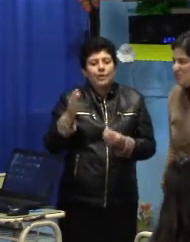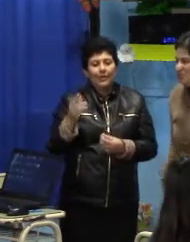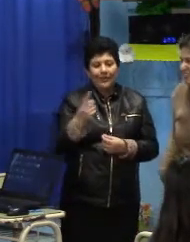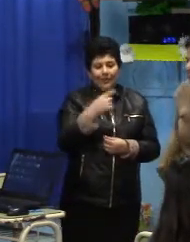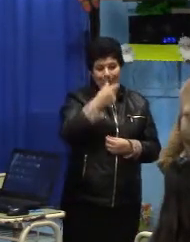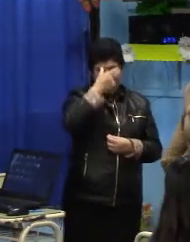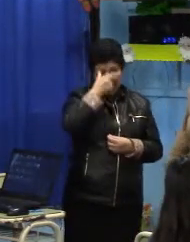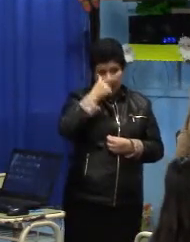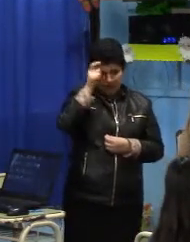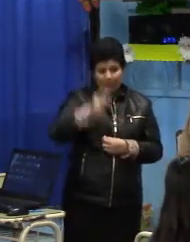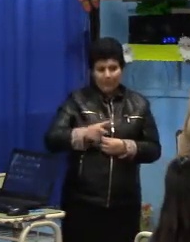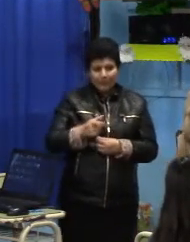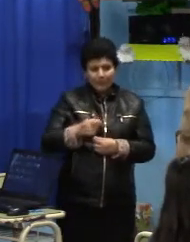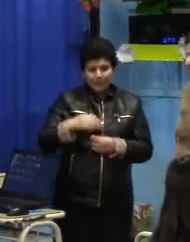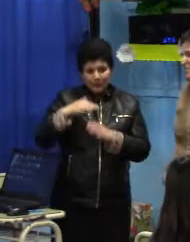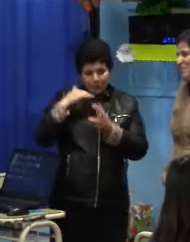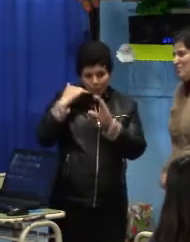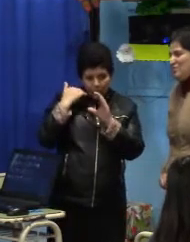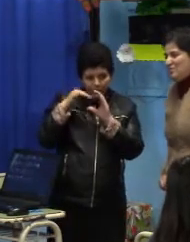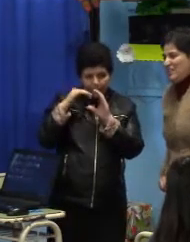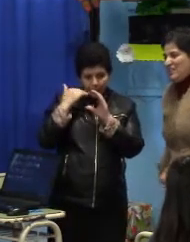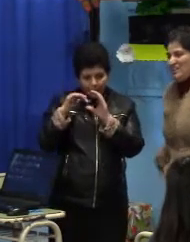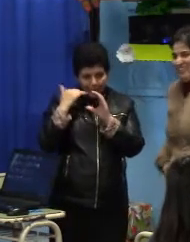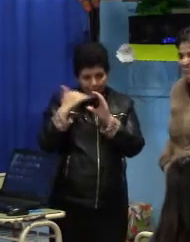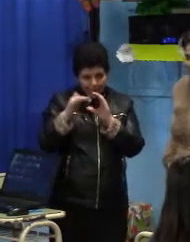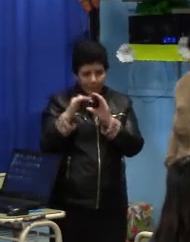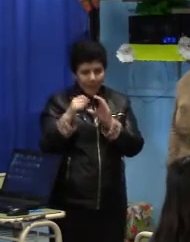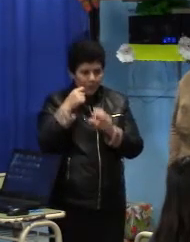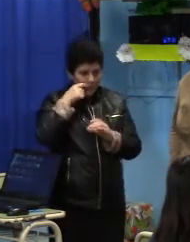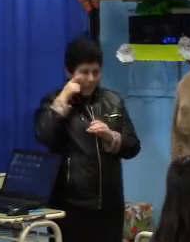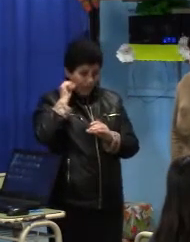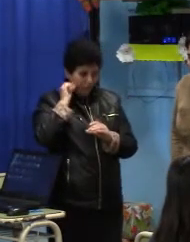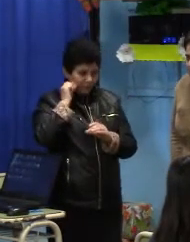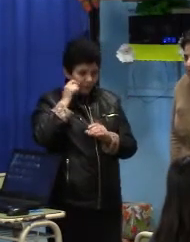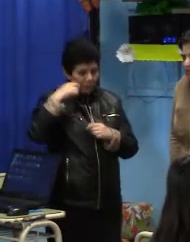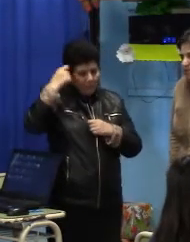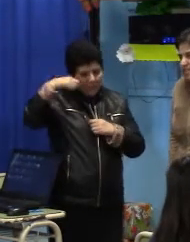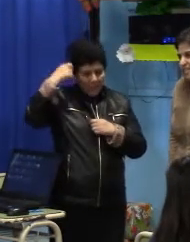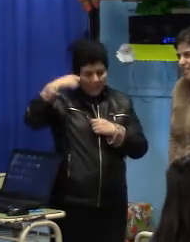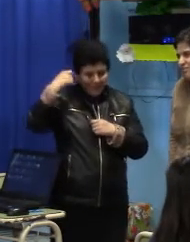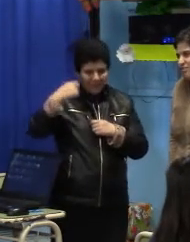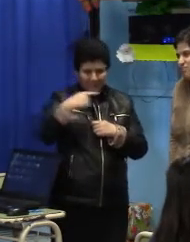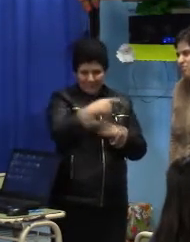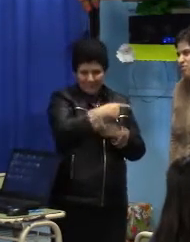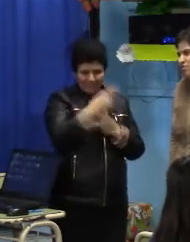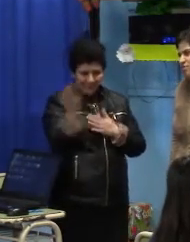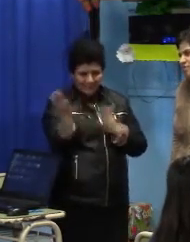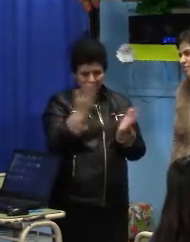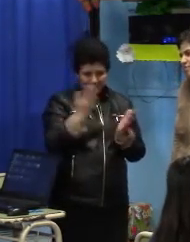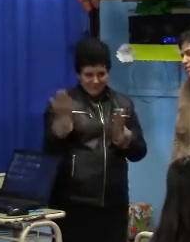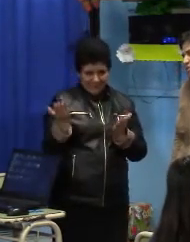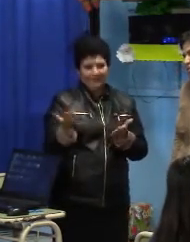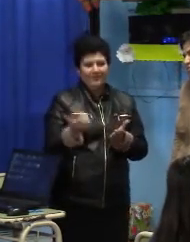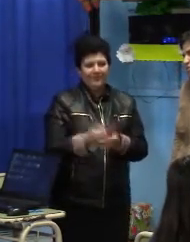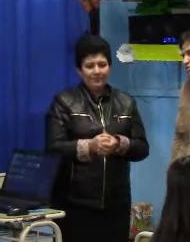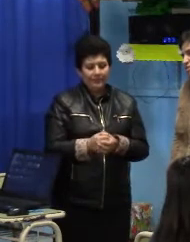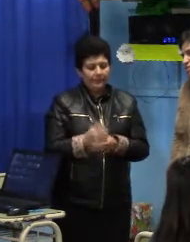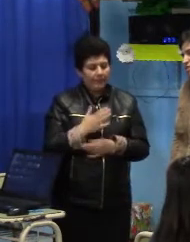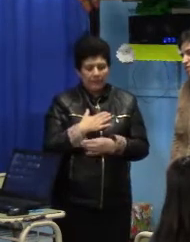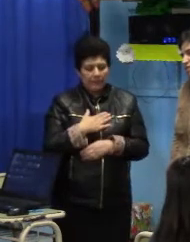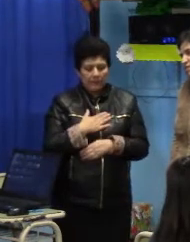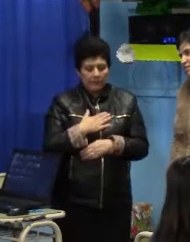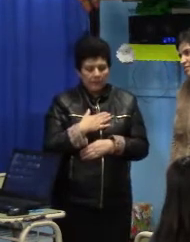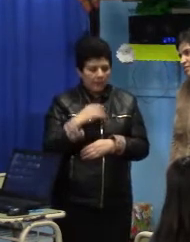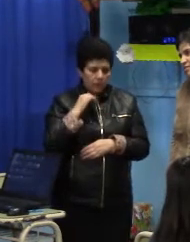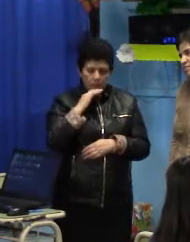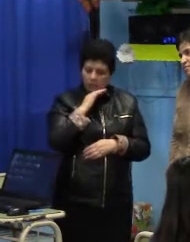mismos en WhatsApp y estas cosas que hay ahora, pero en realidad no los percibimos